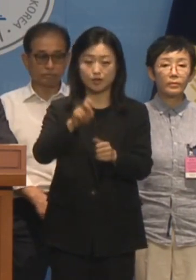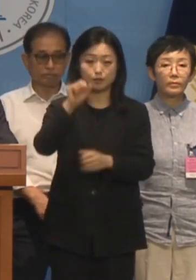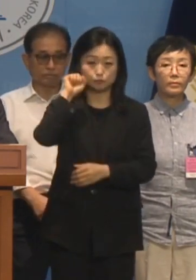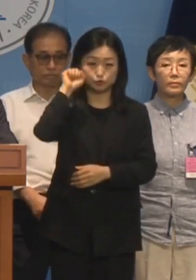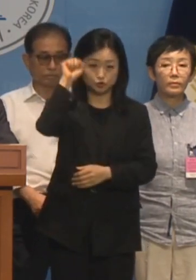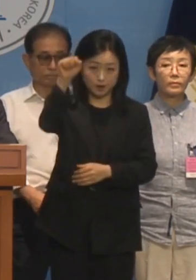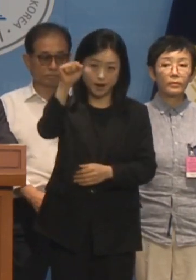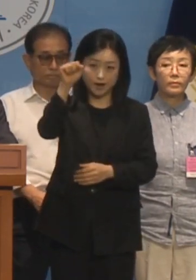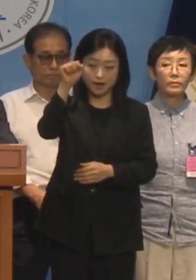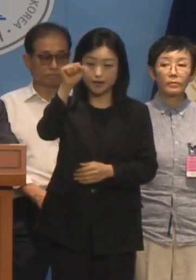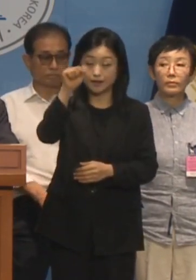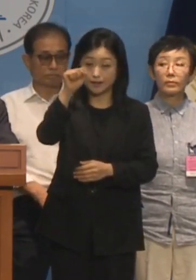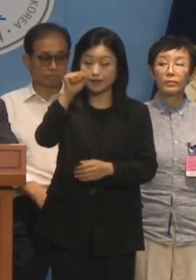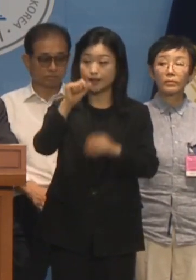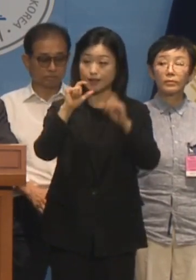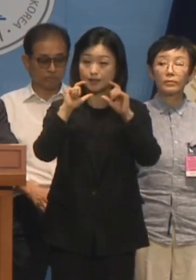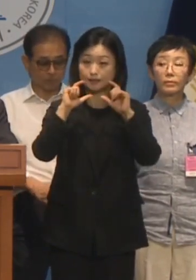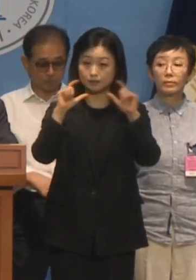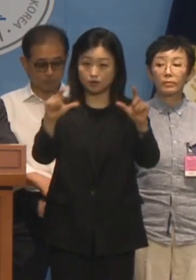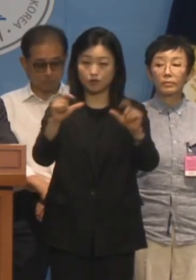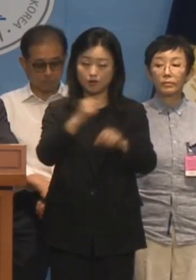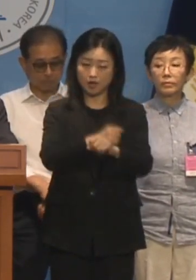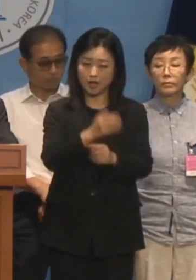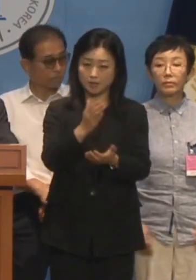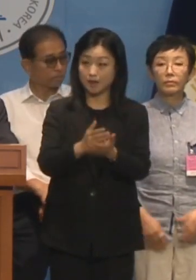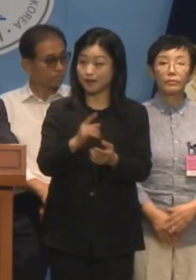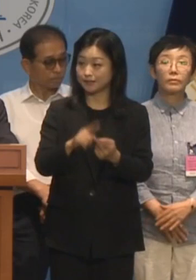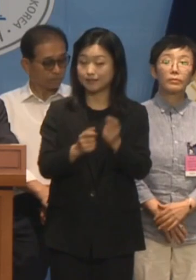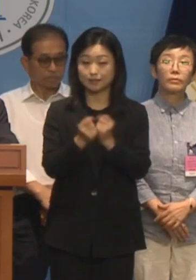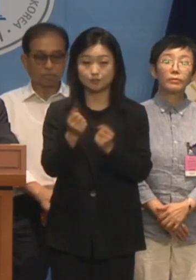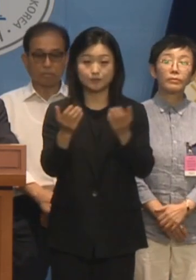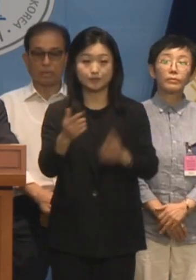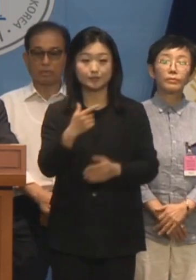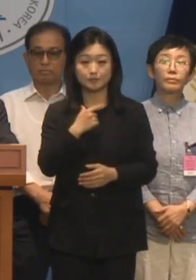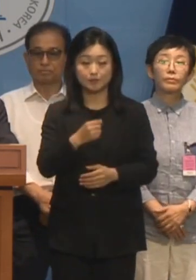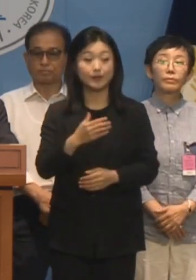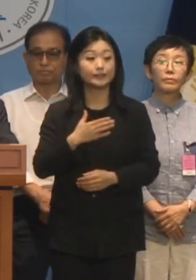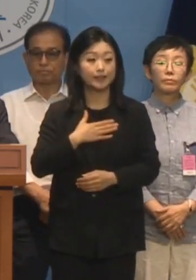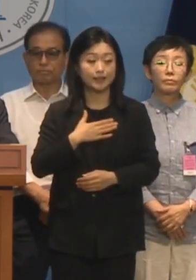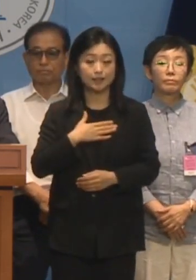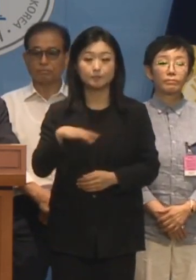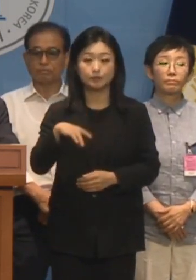교육감 선거 출마 문제를 짚을까 합니다. 제가 먼저